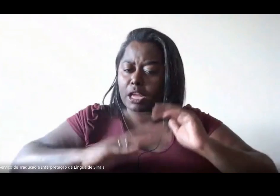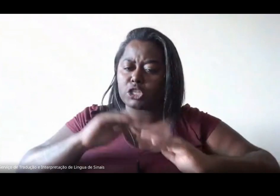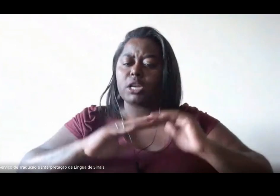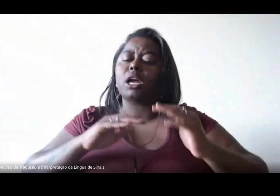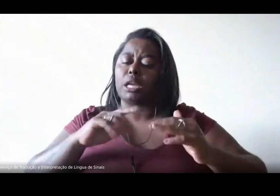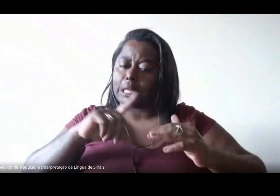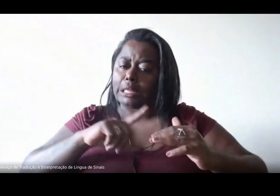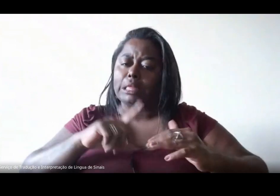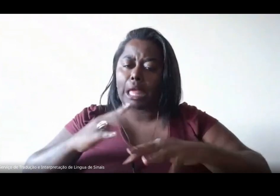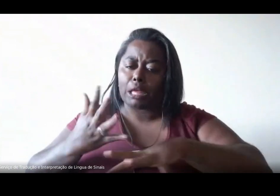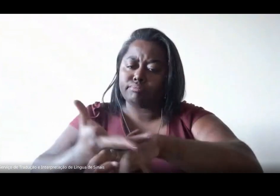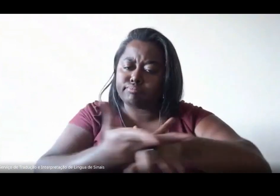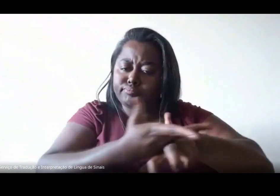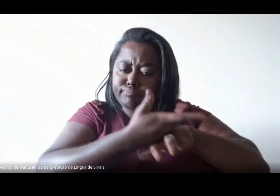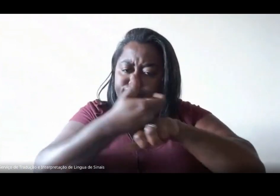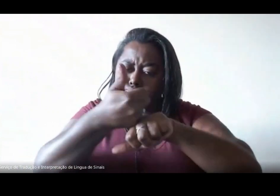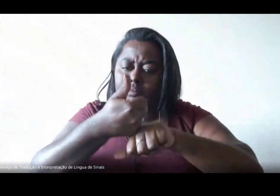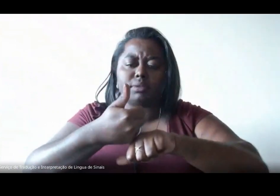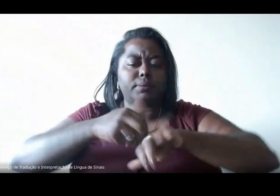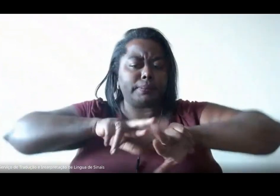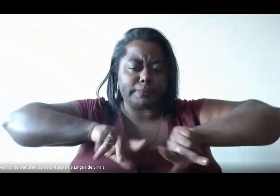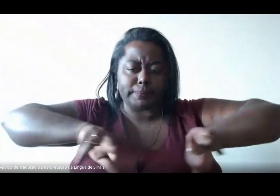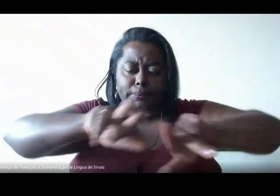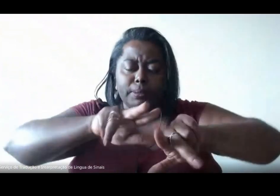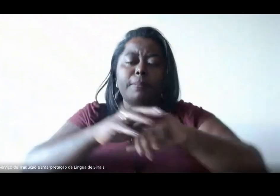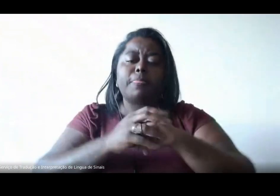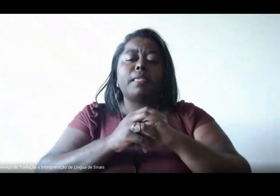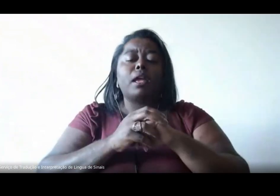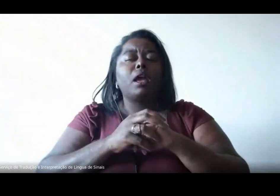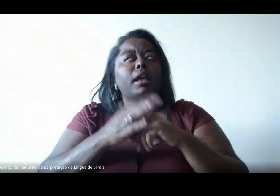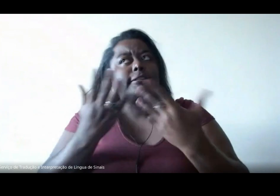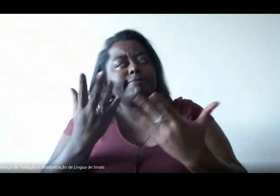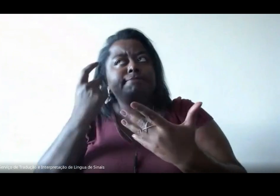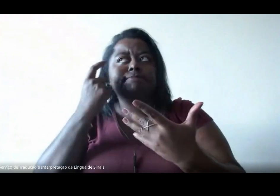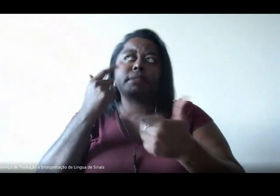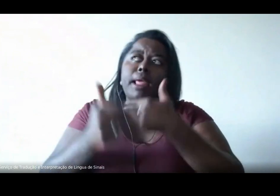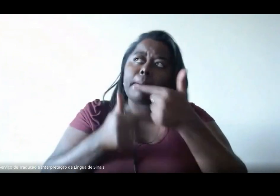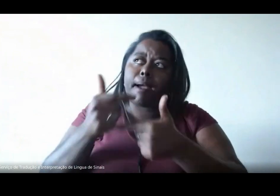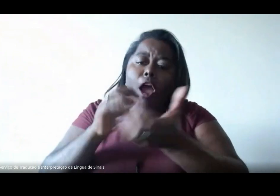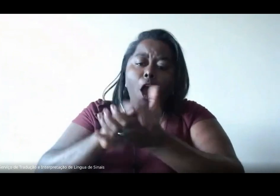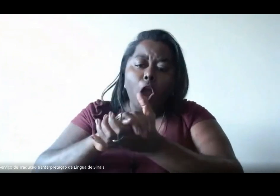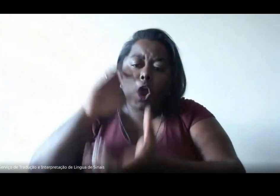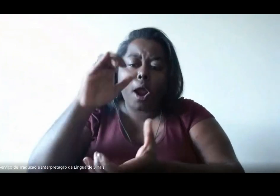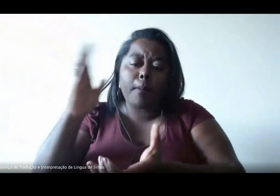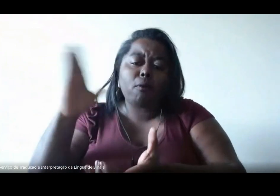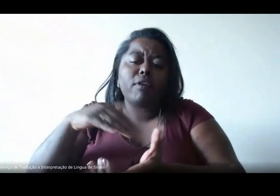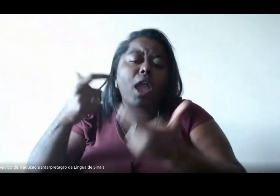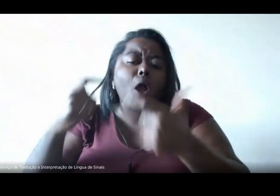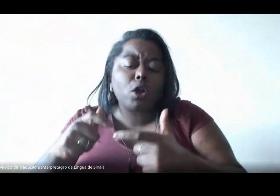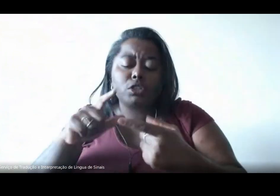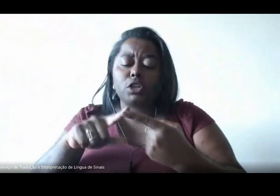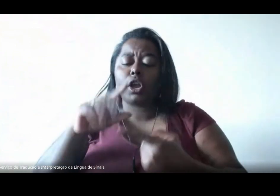sua interdisciplinaridade, quer dizer, todas as outras também, as outras correntes também, trabalhar com corpos vindos